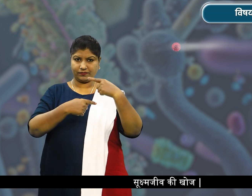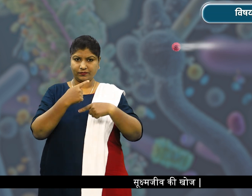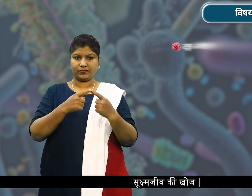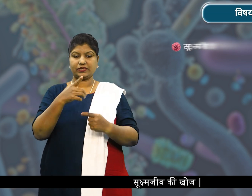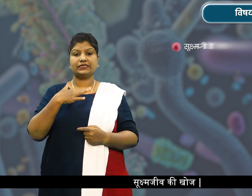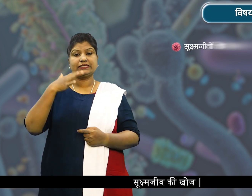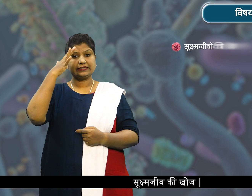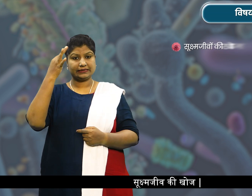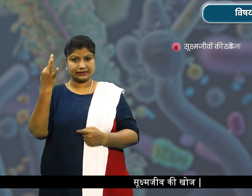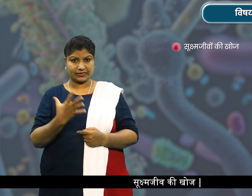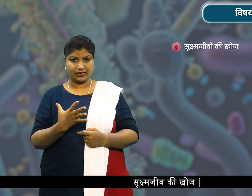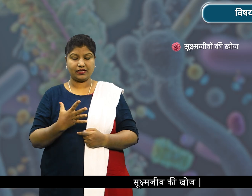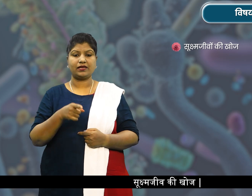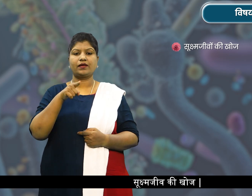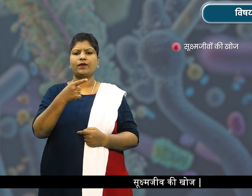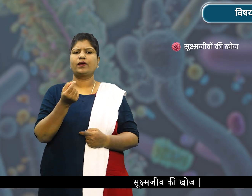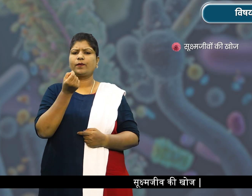सूक्ष्म जीव को खोज,